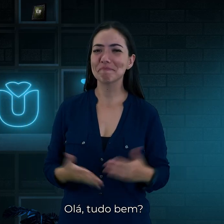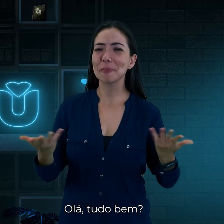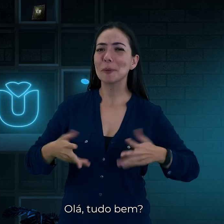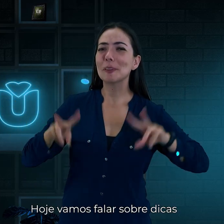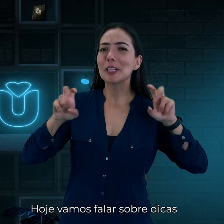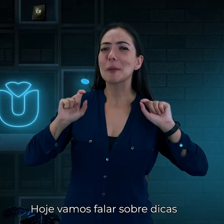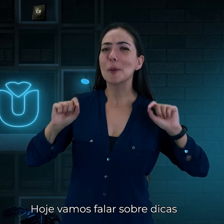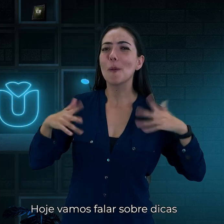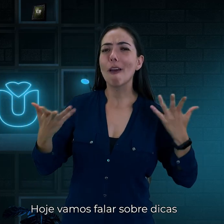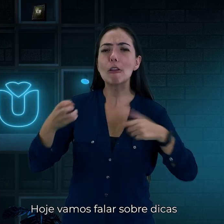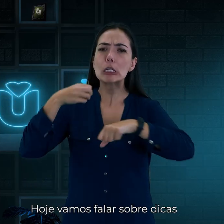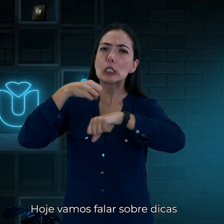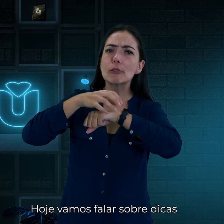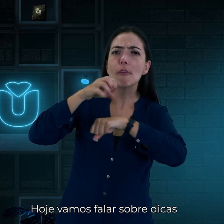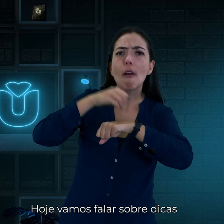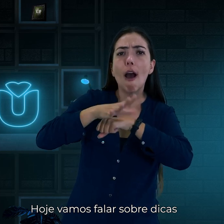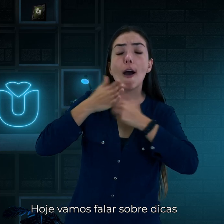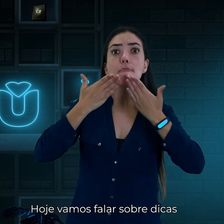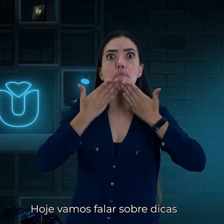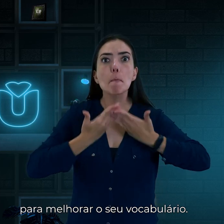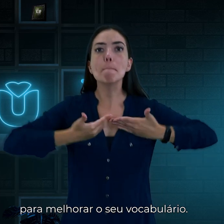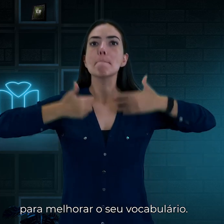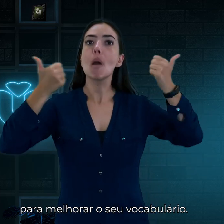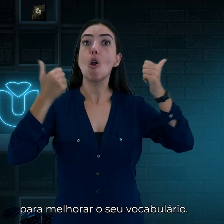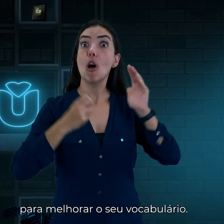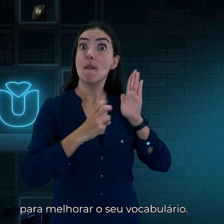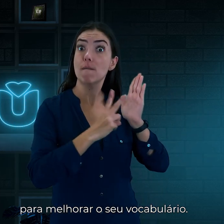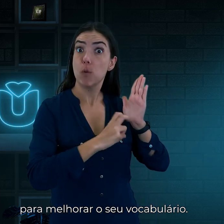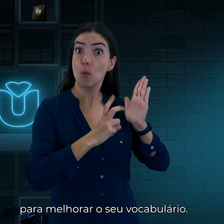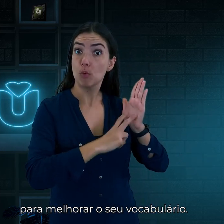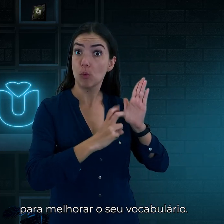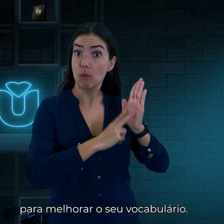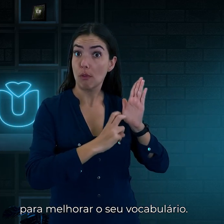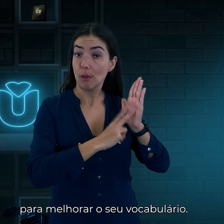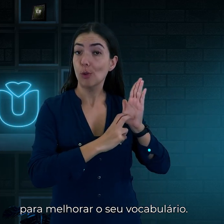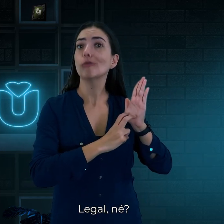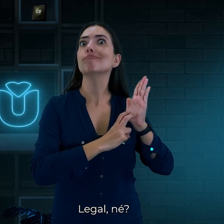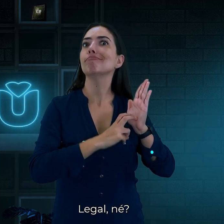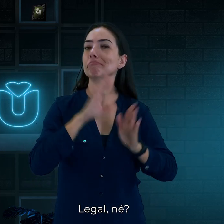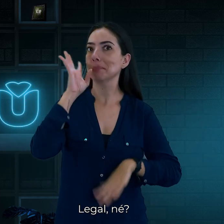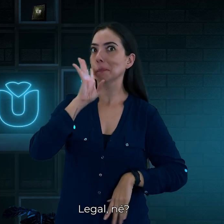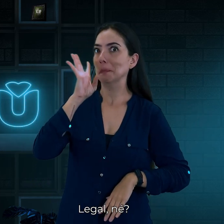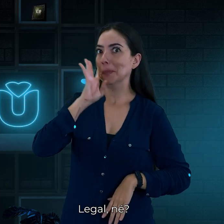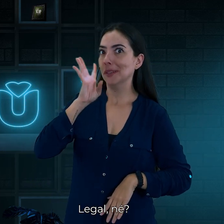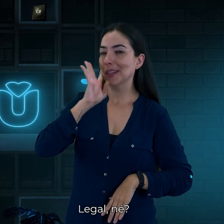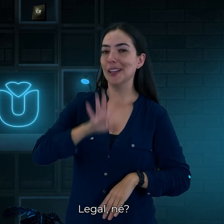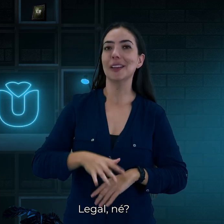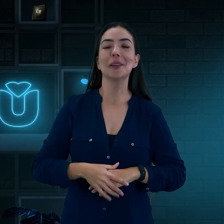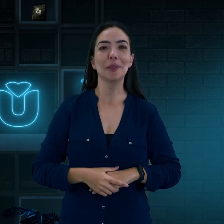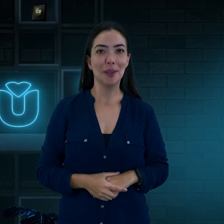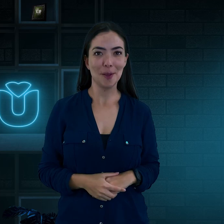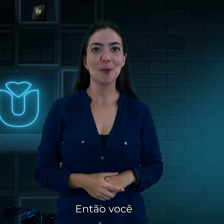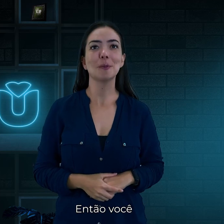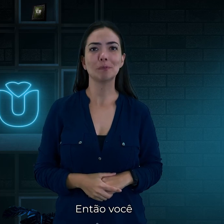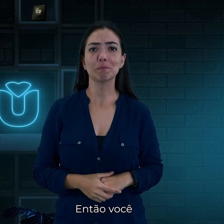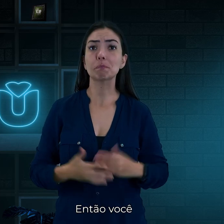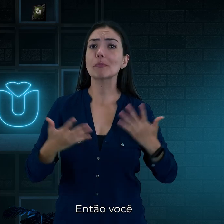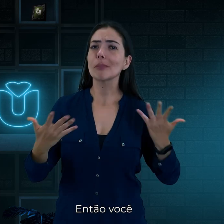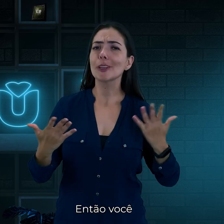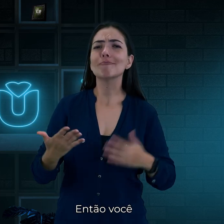Hoje vamos falar sobre dicas para melhorar o seu vocabulário. Legal, né? Então, você